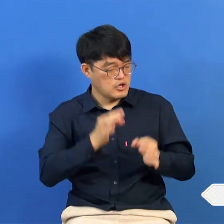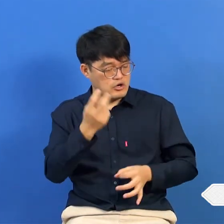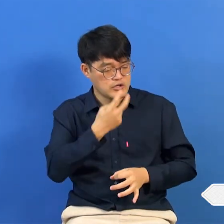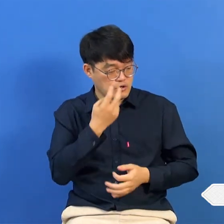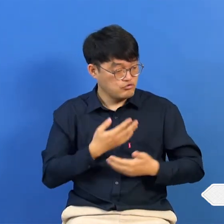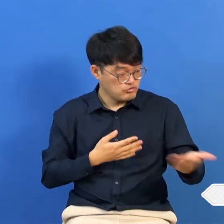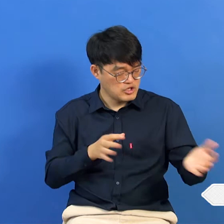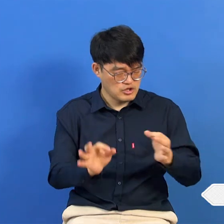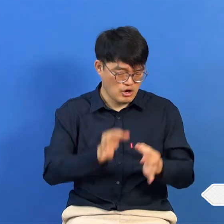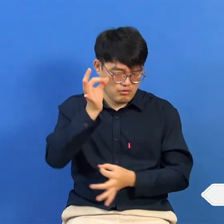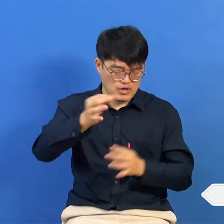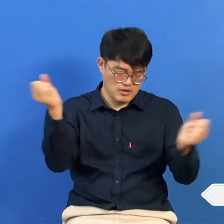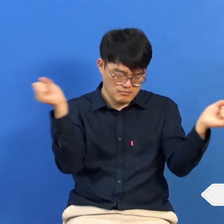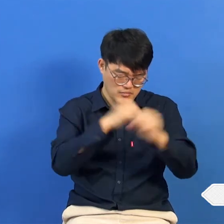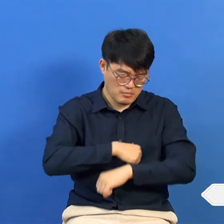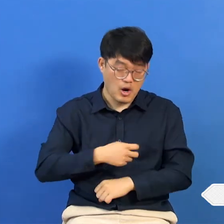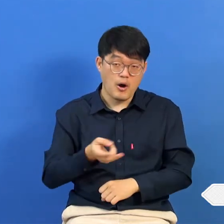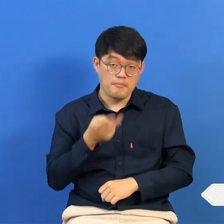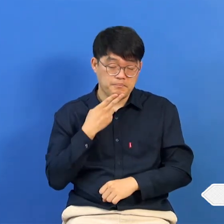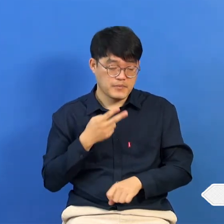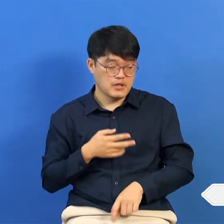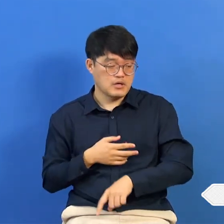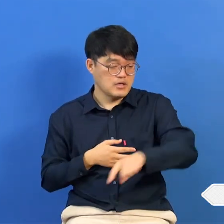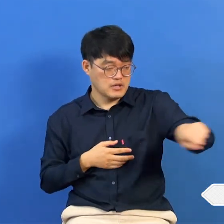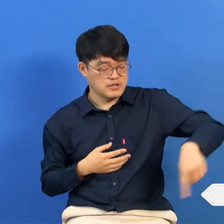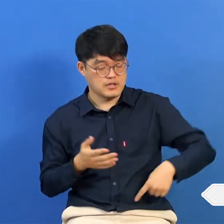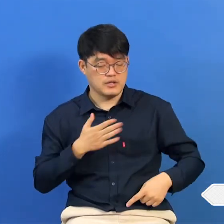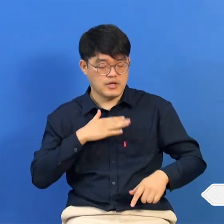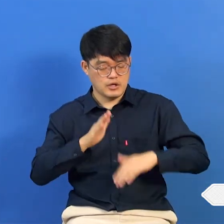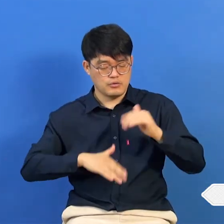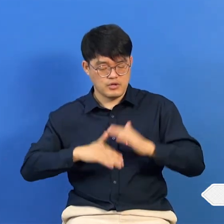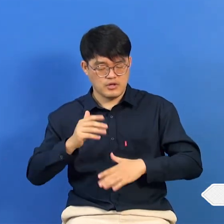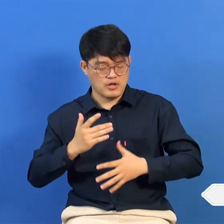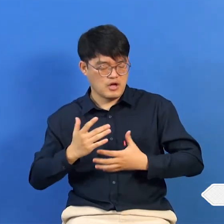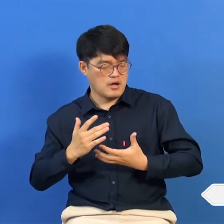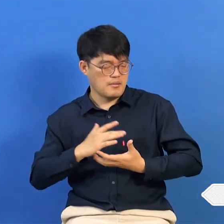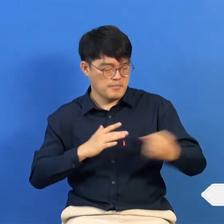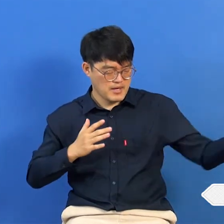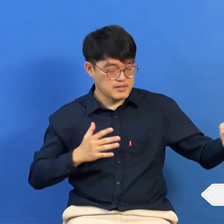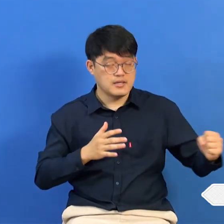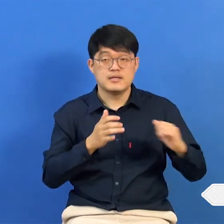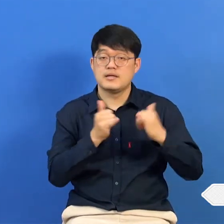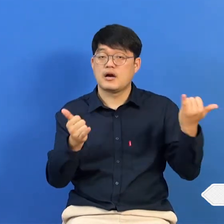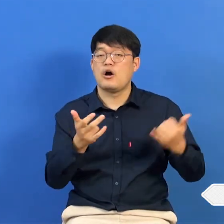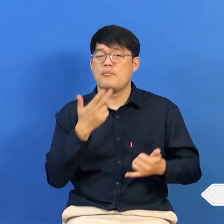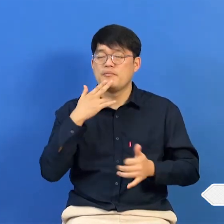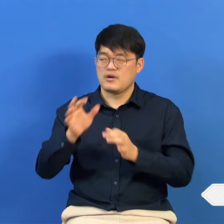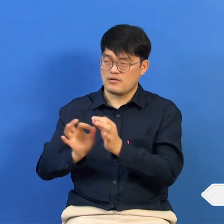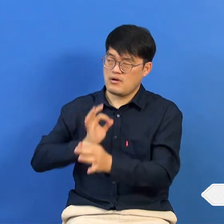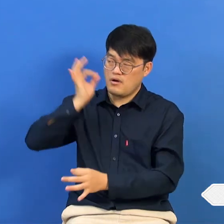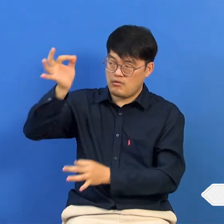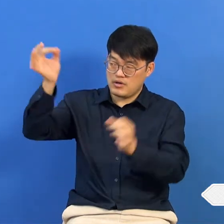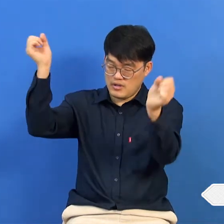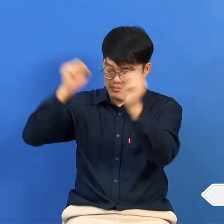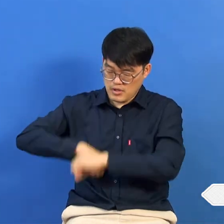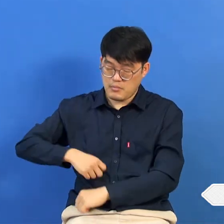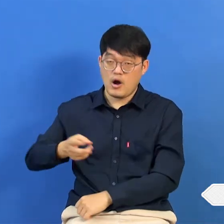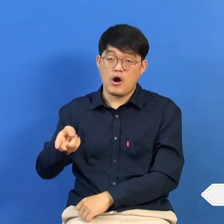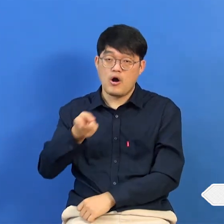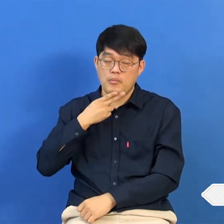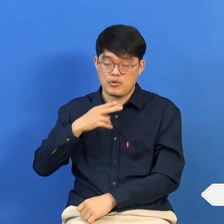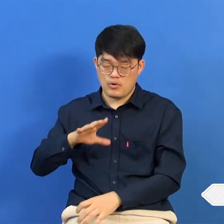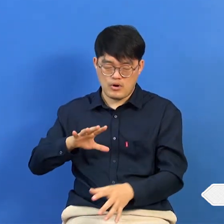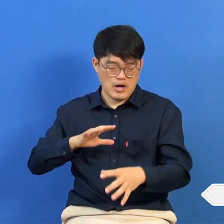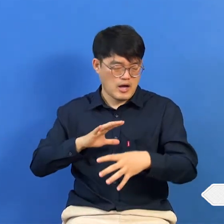멸망하지 아니할 것이요 또 그들을 내 손에서 빼앗을 자가 없느니라. 영원히 멸망하지 않을 것이고 빼앗을 자가